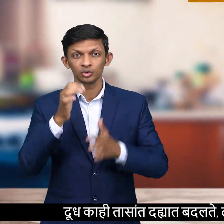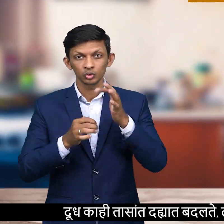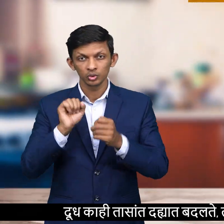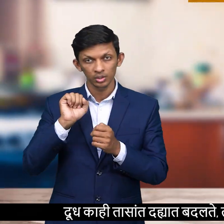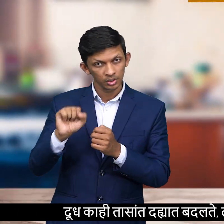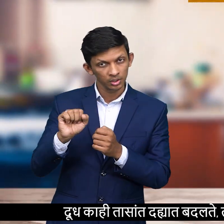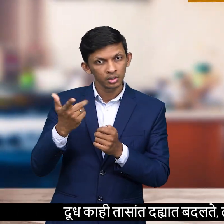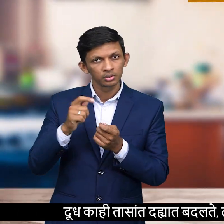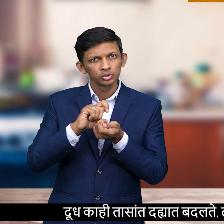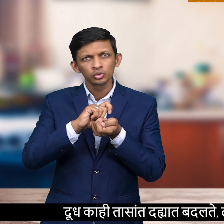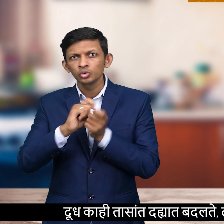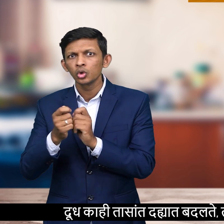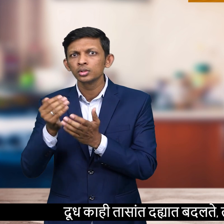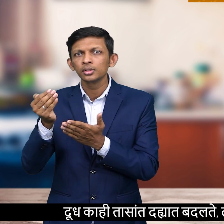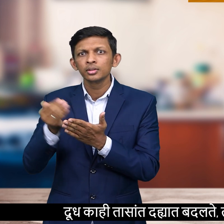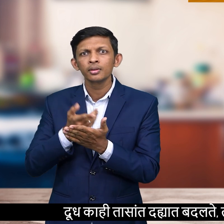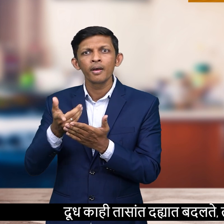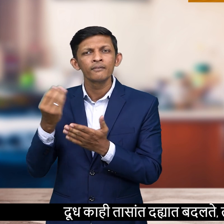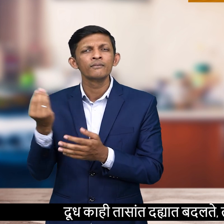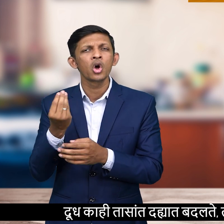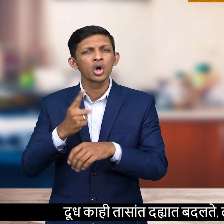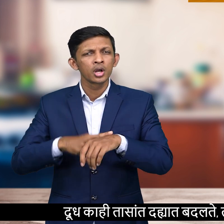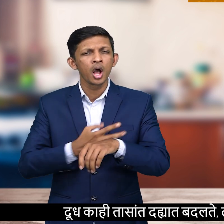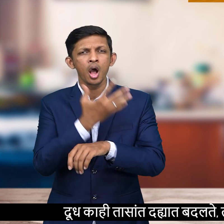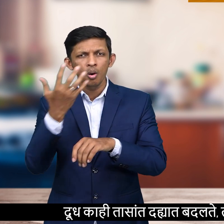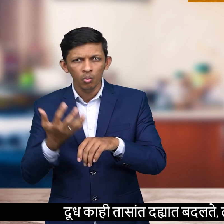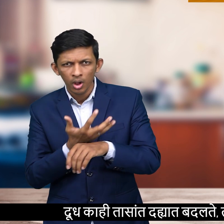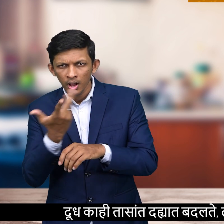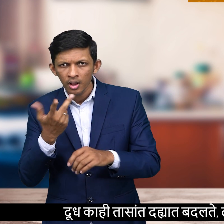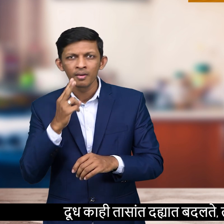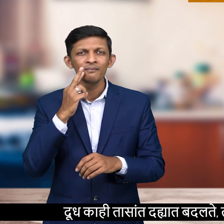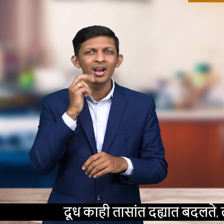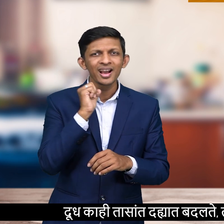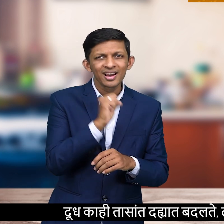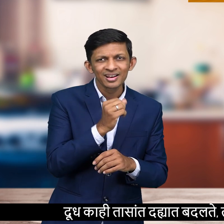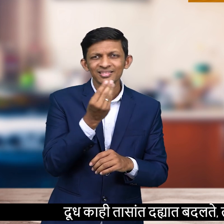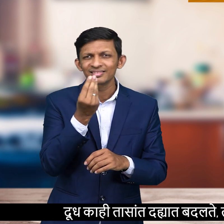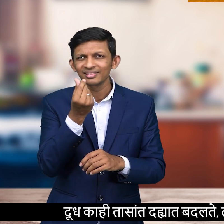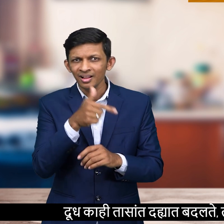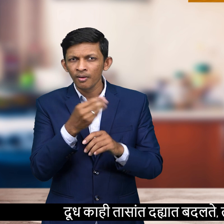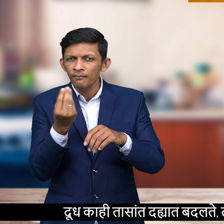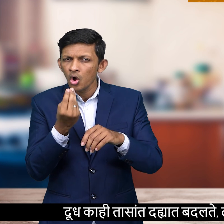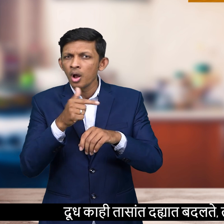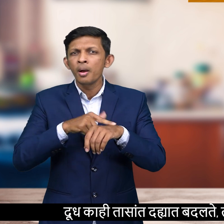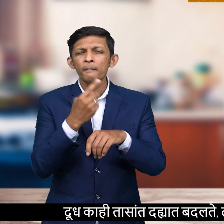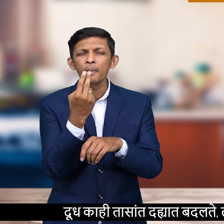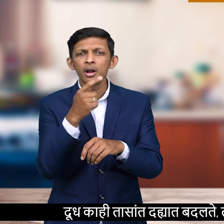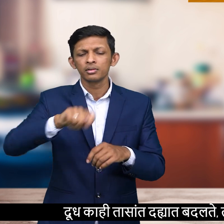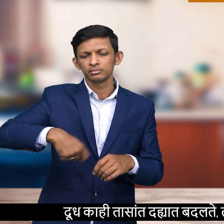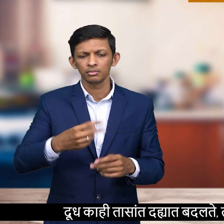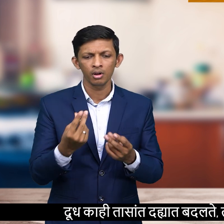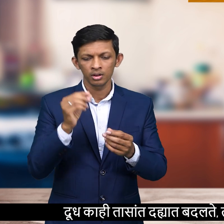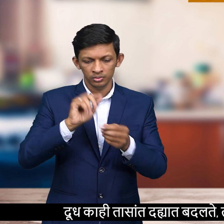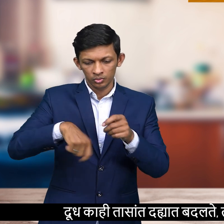दूध काही तासात दह्यात बदलते, तर भाज्या शिजवल्यावर काही मिनिटात मऊ होतात.